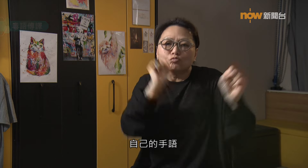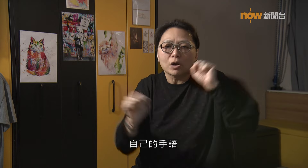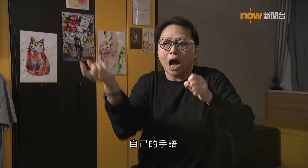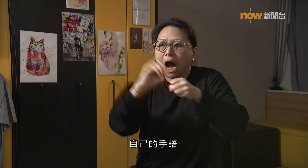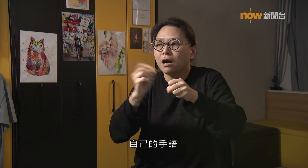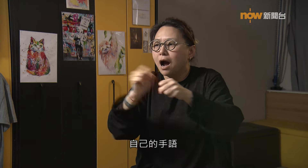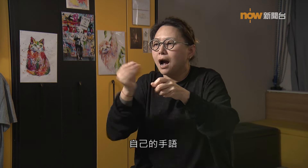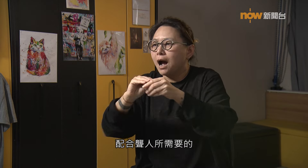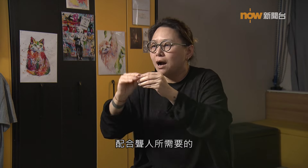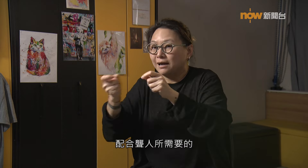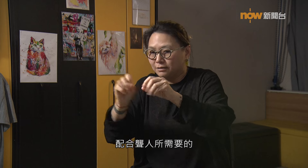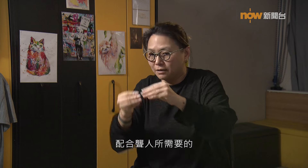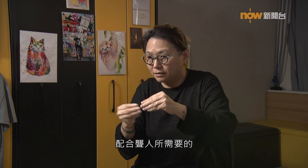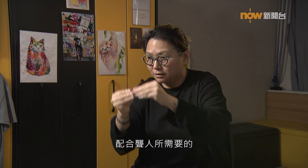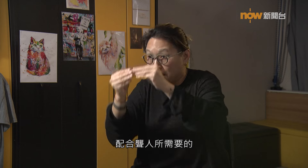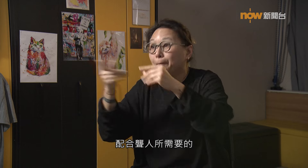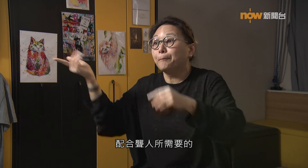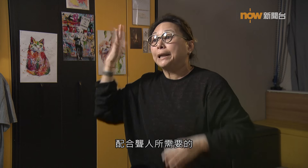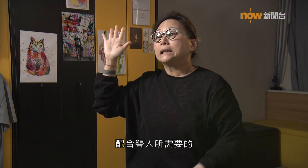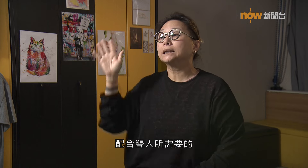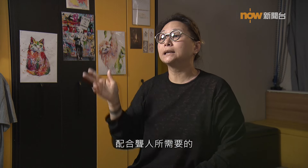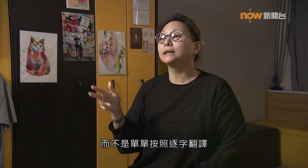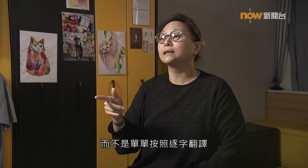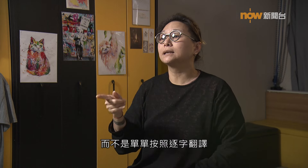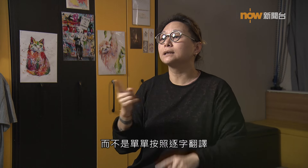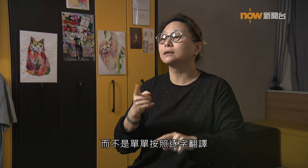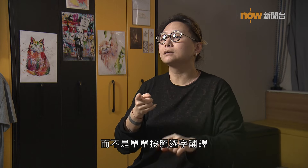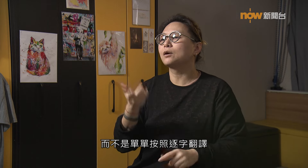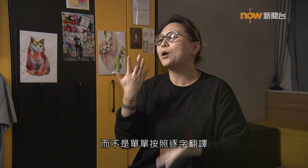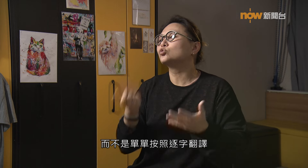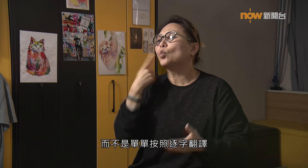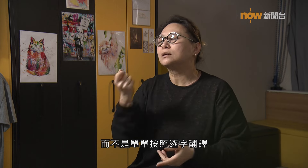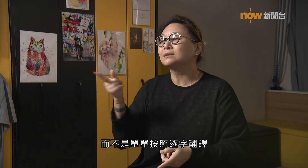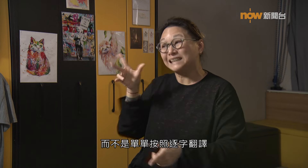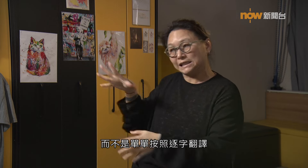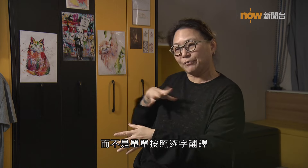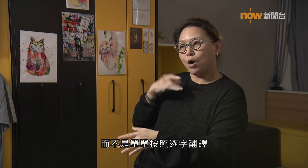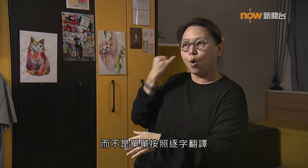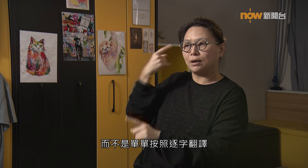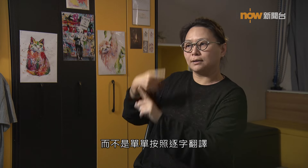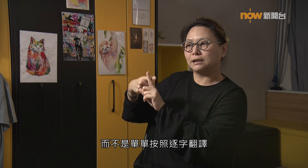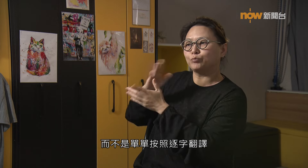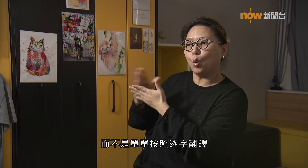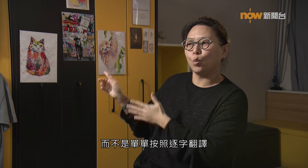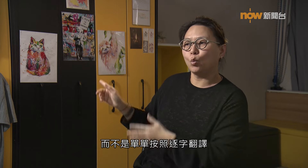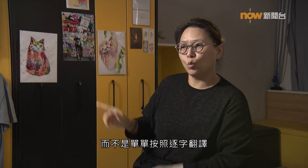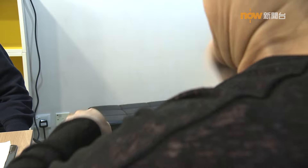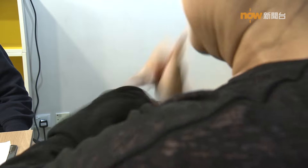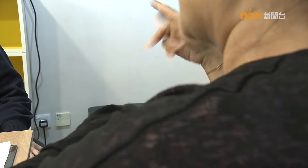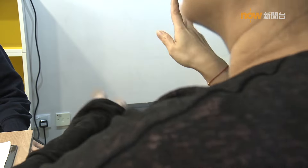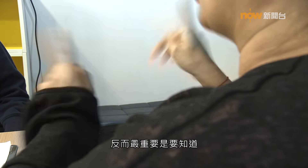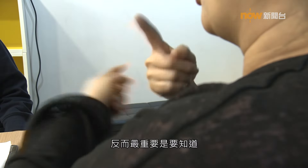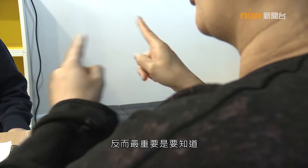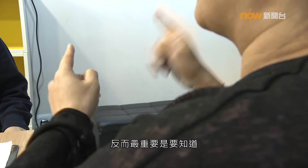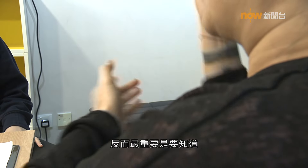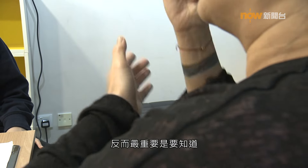手語去配合個聾人要啲乜嘢，而唔係淨係跟住逐個字翻譯就算咯。反而最重要